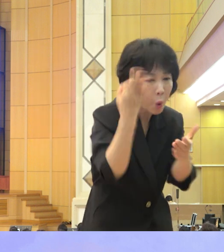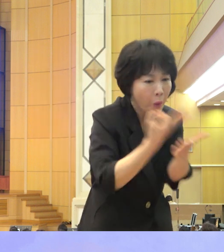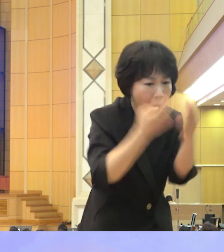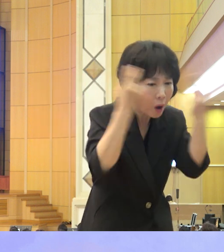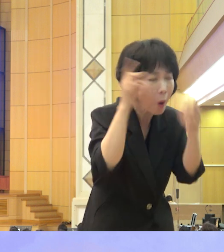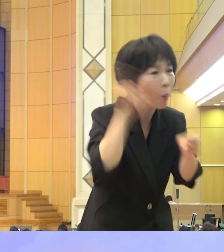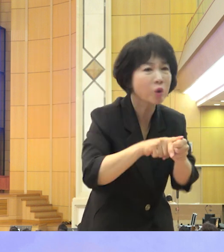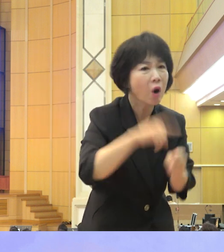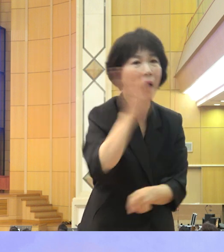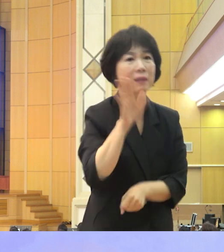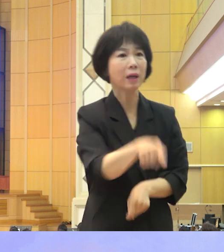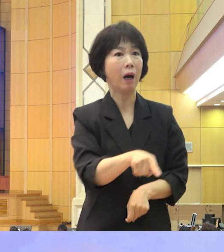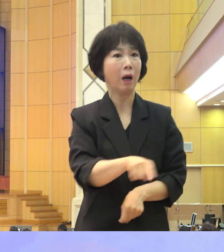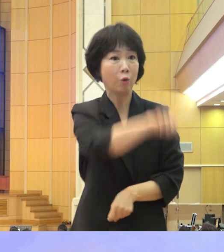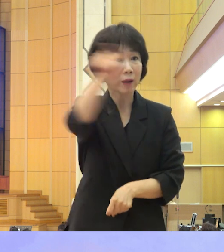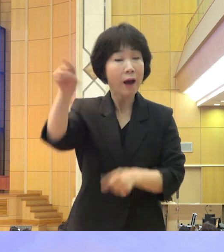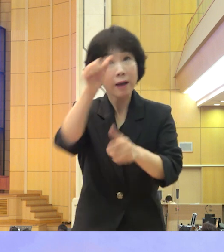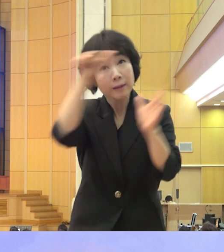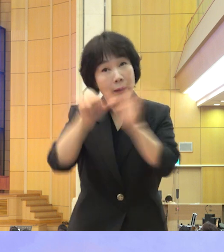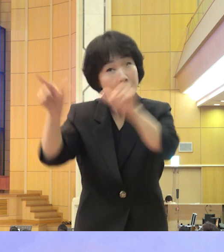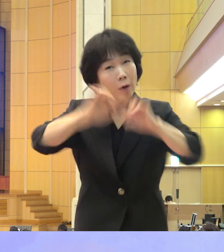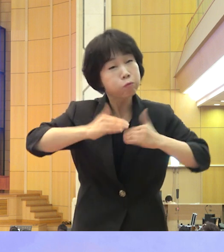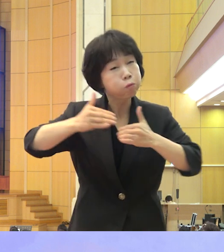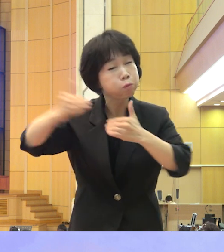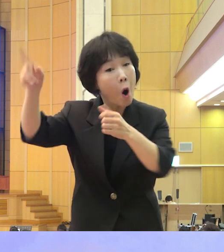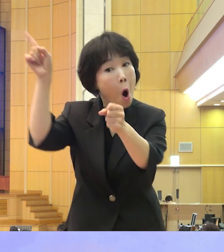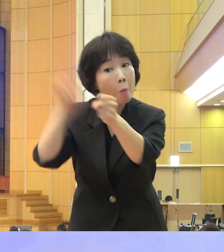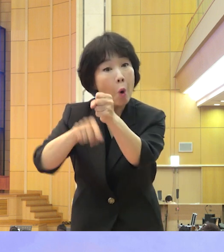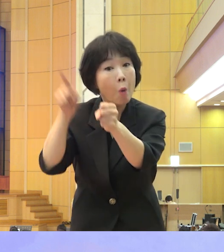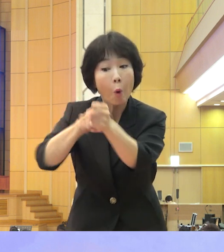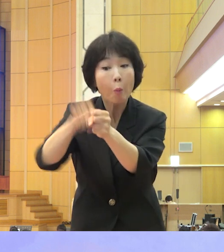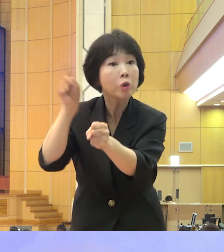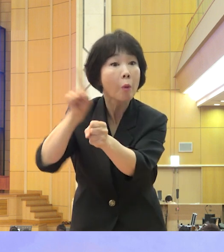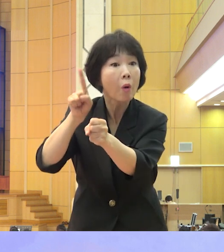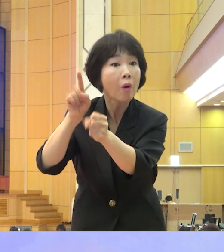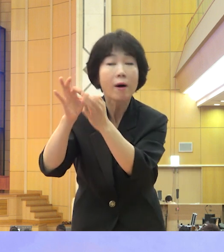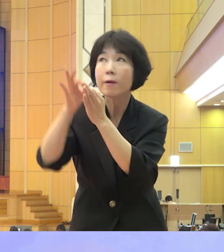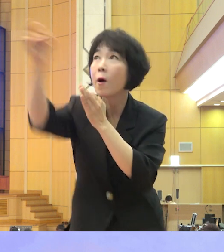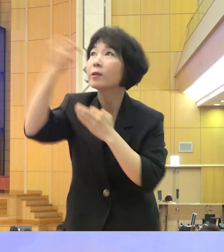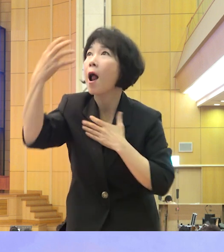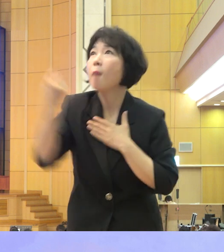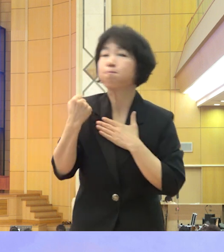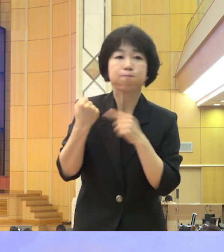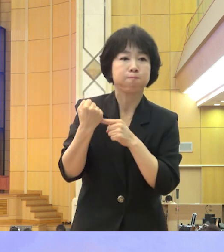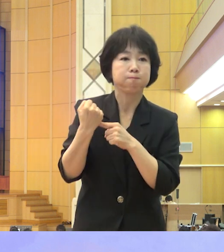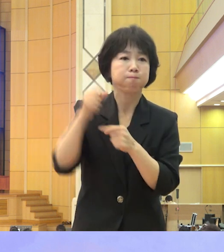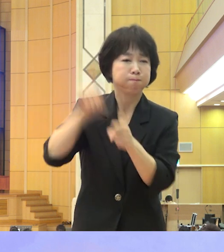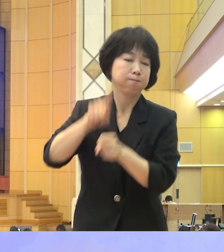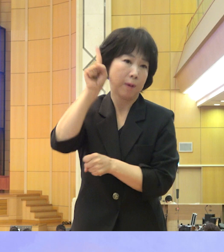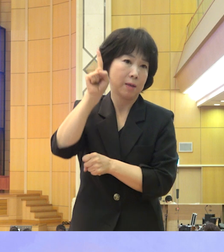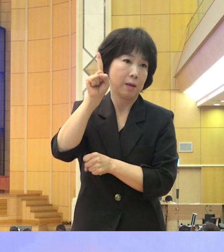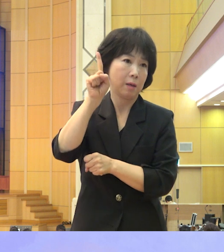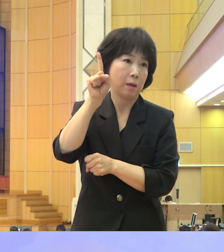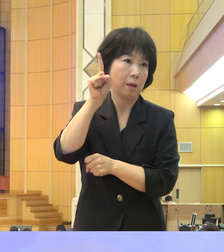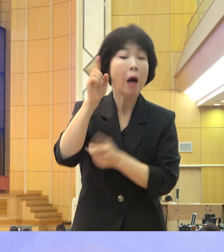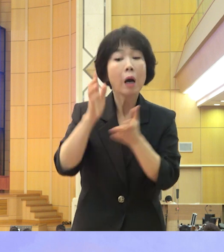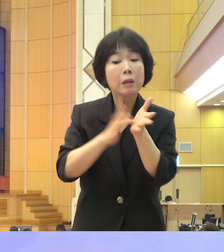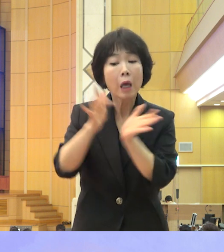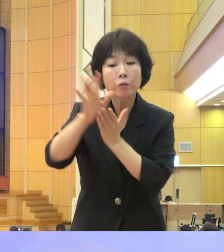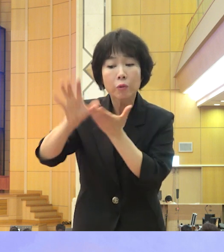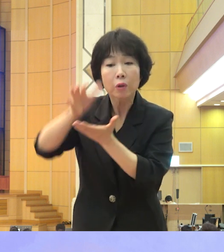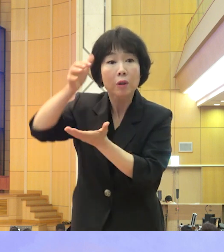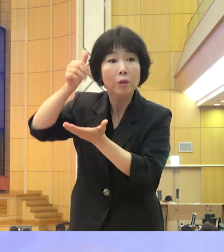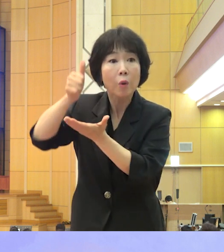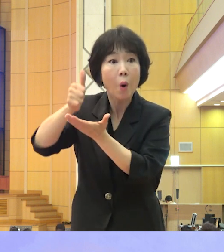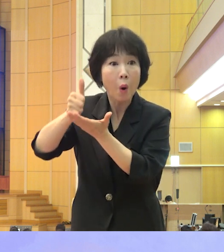삶의 과정은 영생을 얻기 위한 것입니다. 그런데 여기 보니까 하나님이 보내주신 독생자